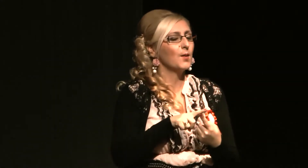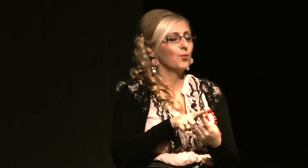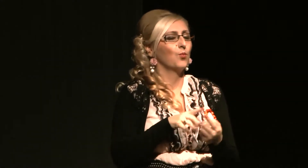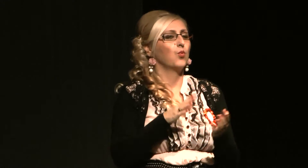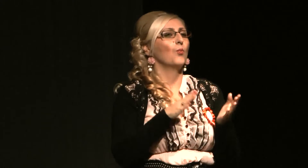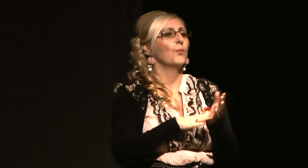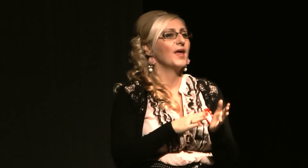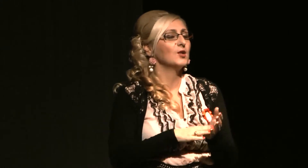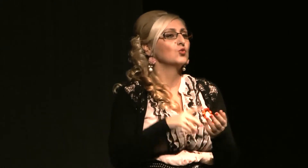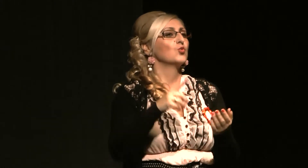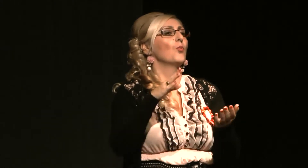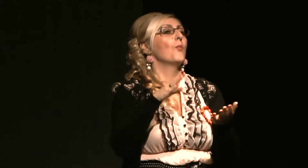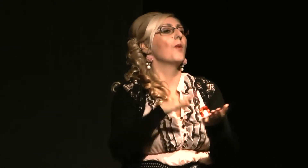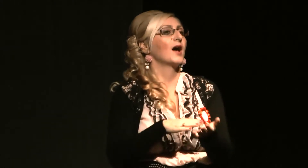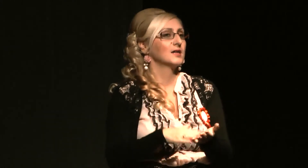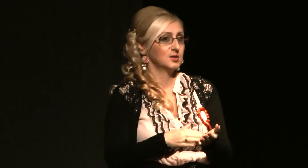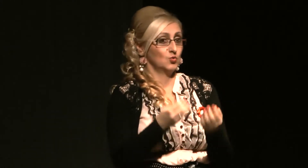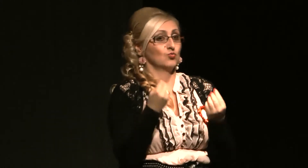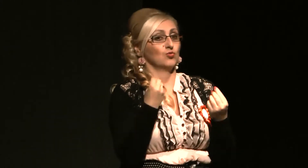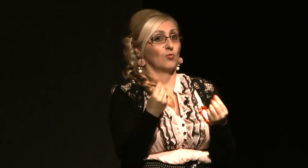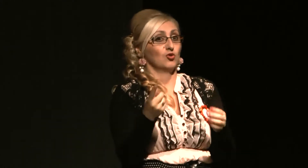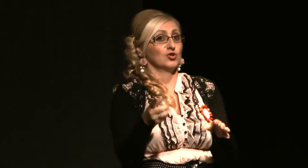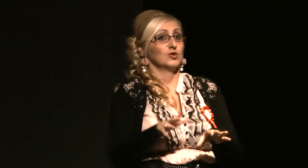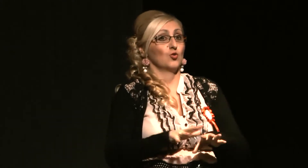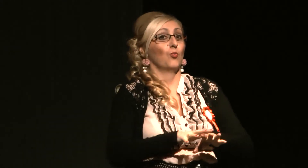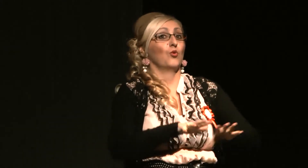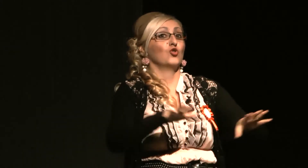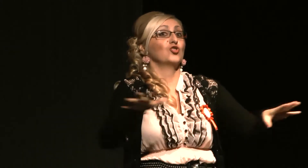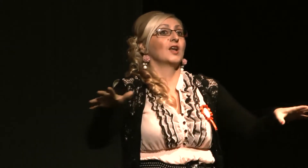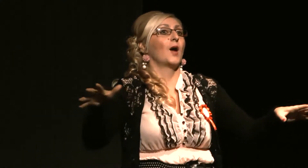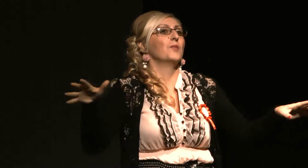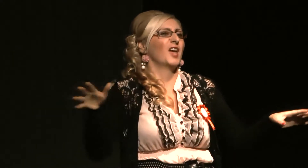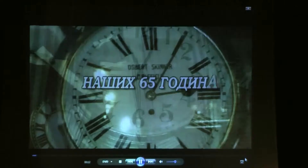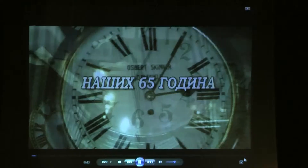zanatu, pa počeli da se zapošljavaju i u tadašnjem i sadašnjem grafoprometu.